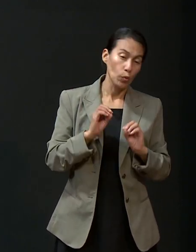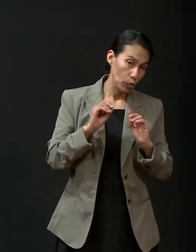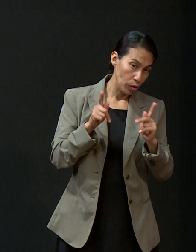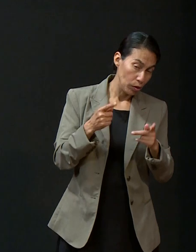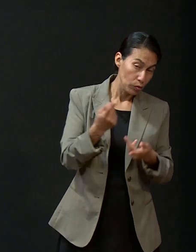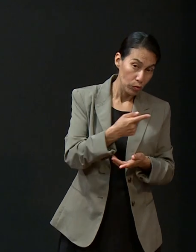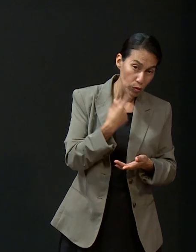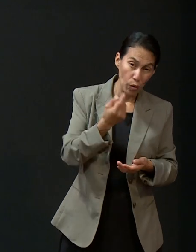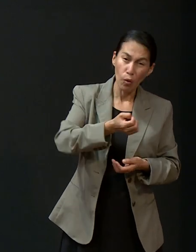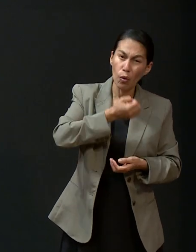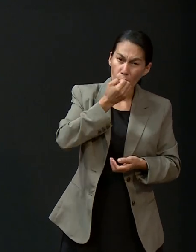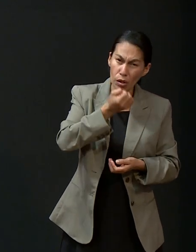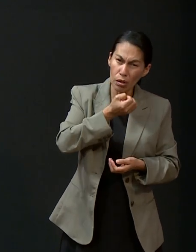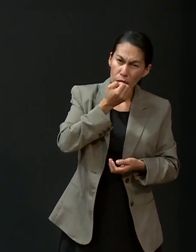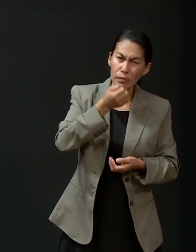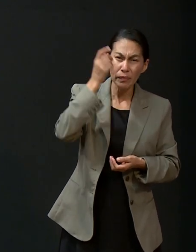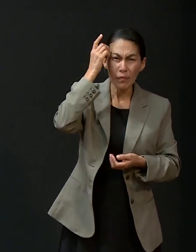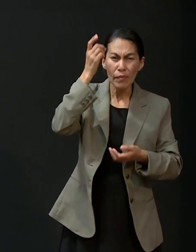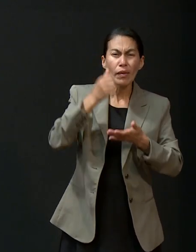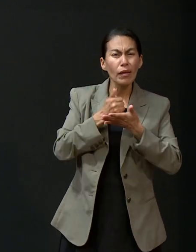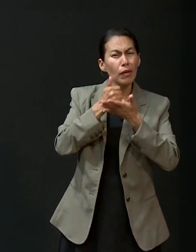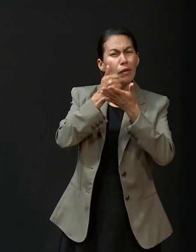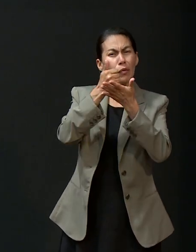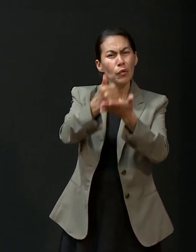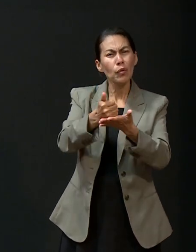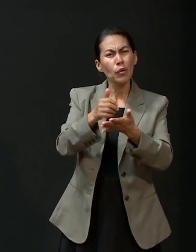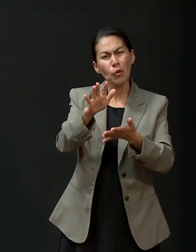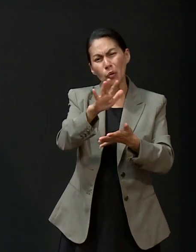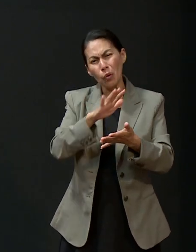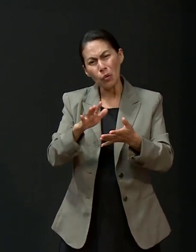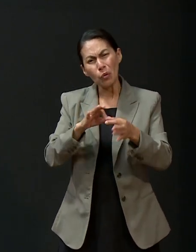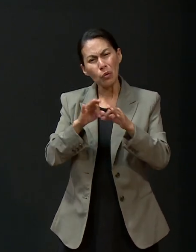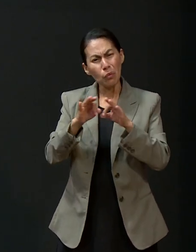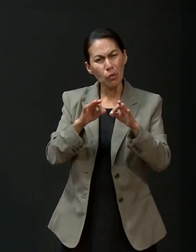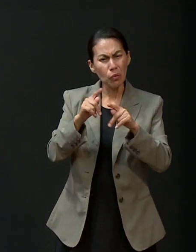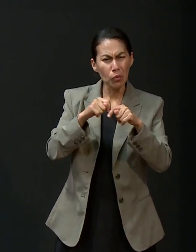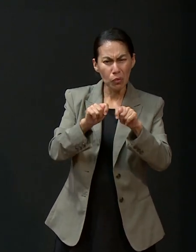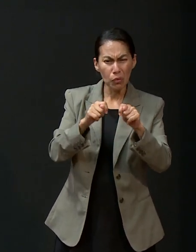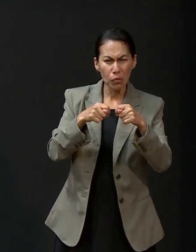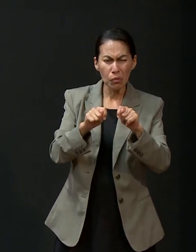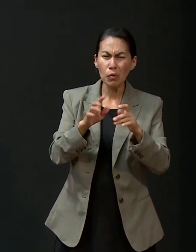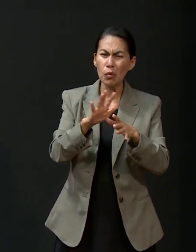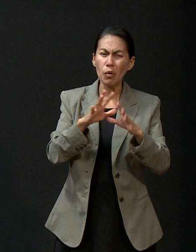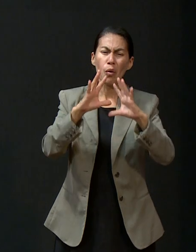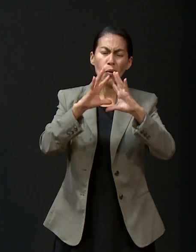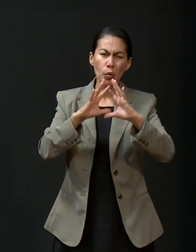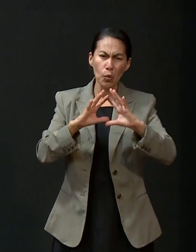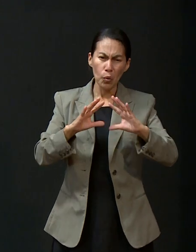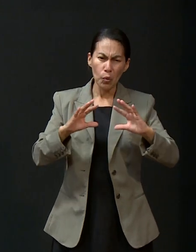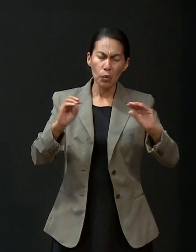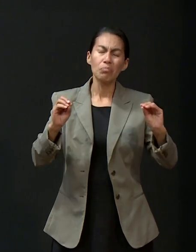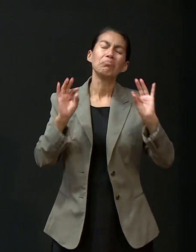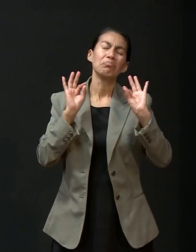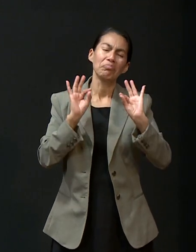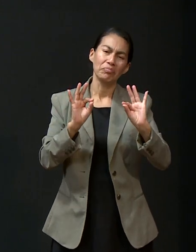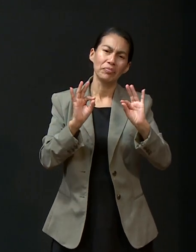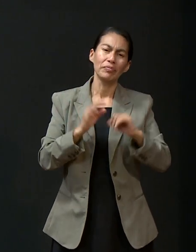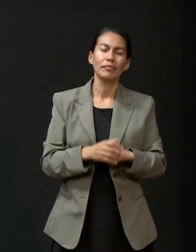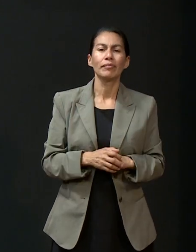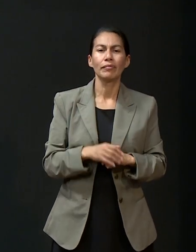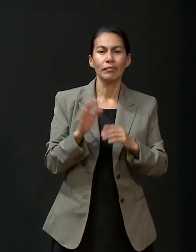bien Oremos por esto Para que Dios Puede ayudarte Para que la terapia El tratamiento Pueda funcionar